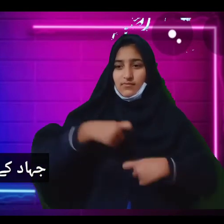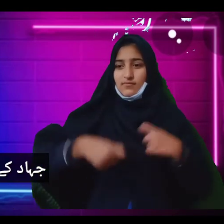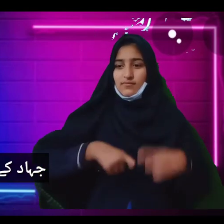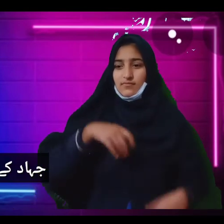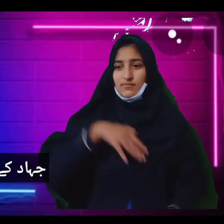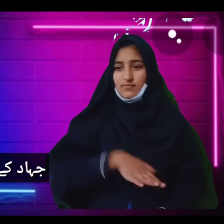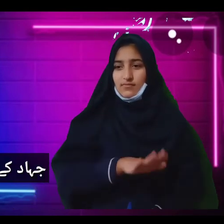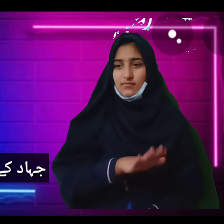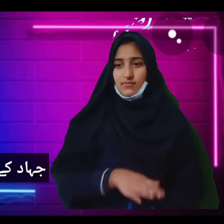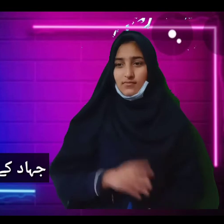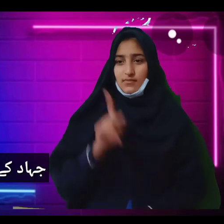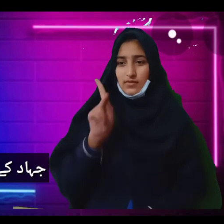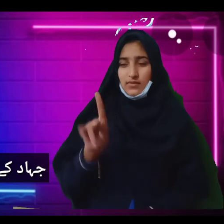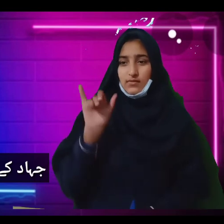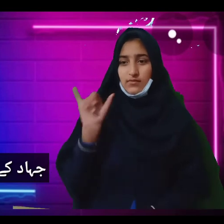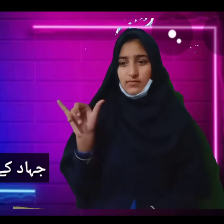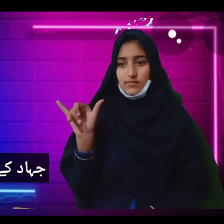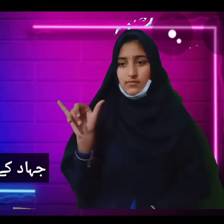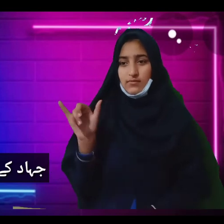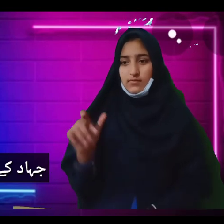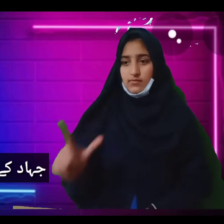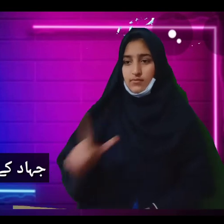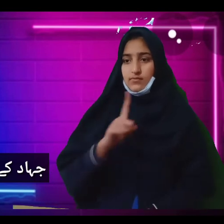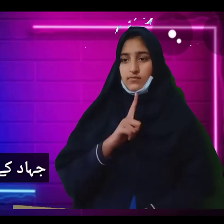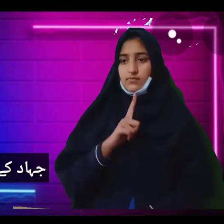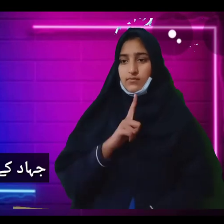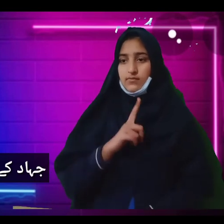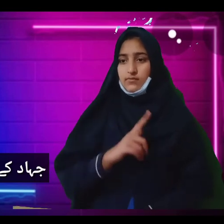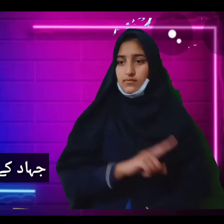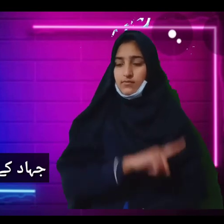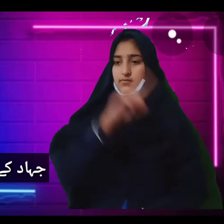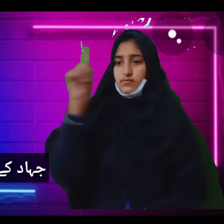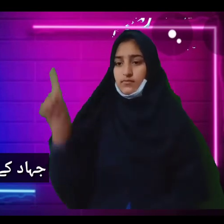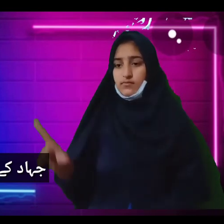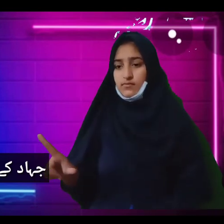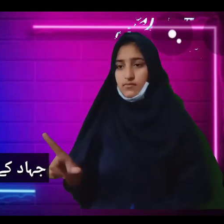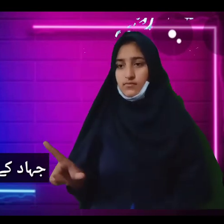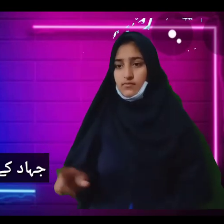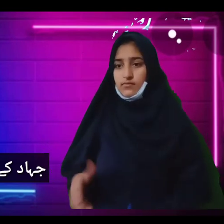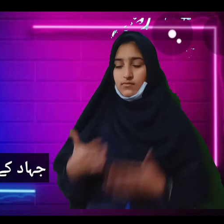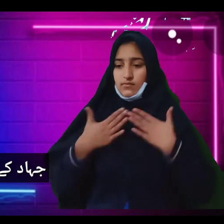जहाद के लिए हमेशा तैयार